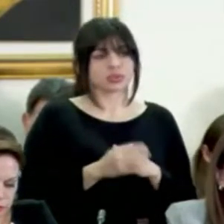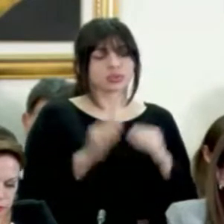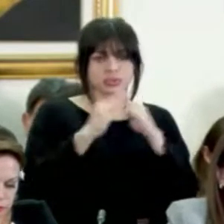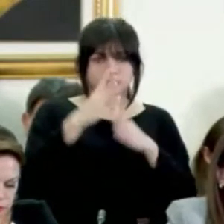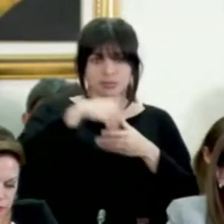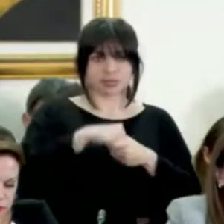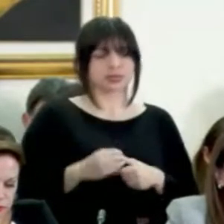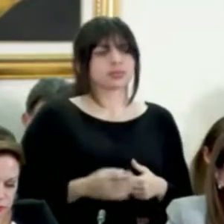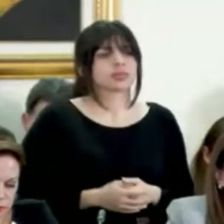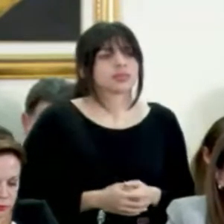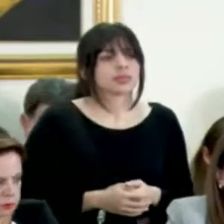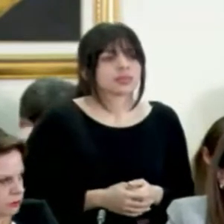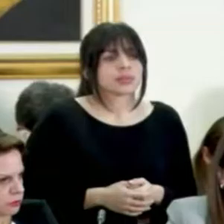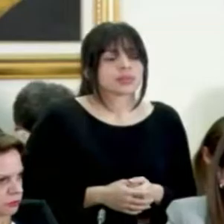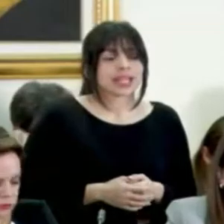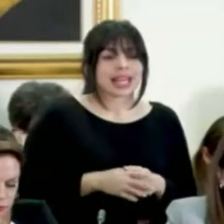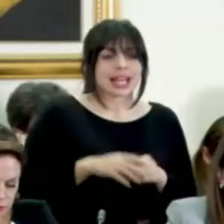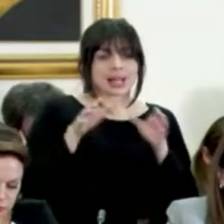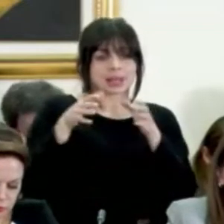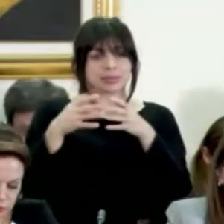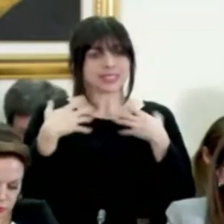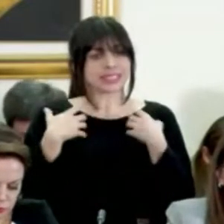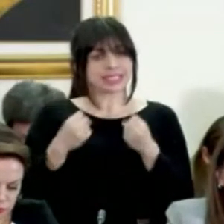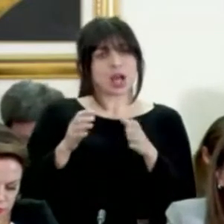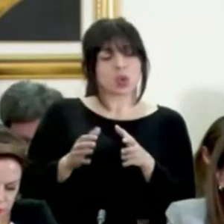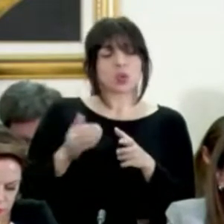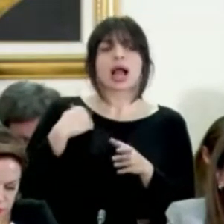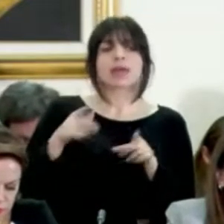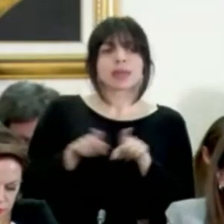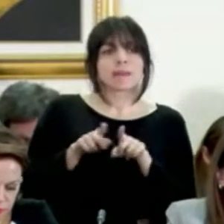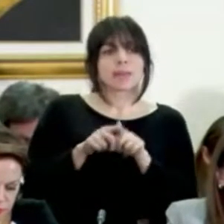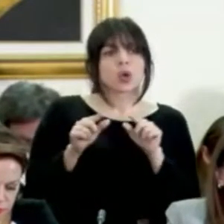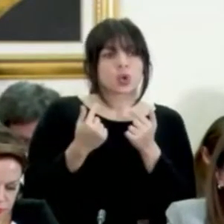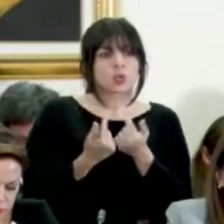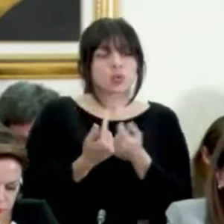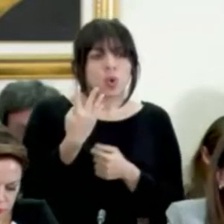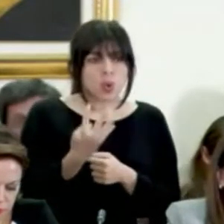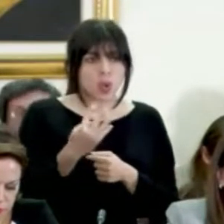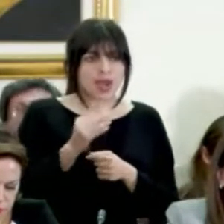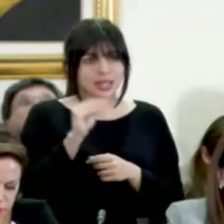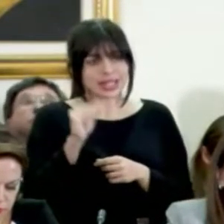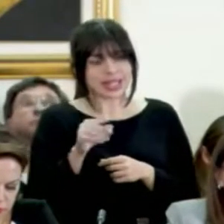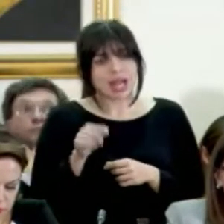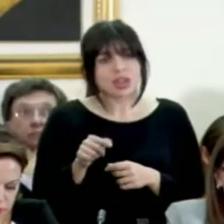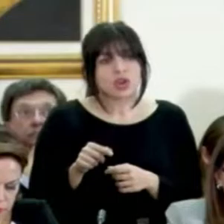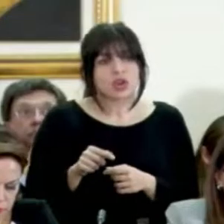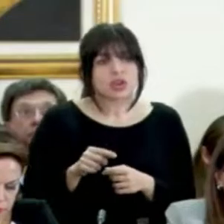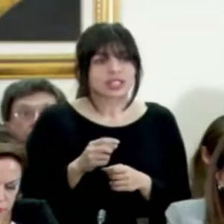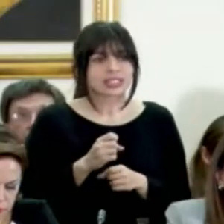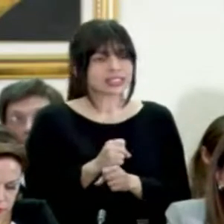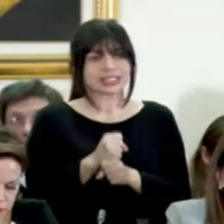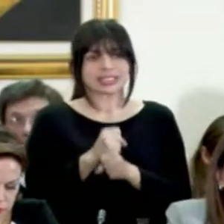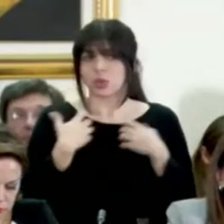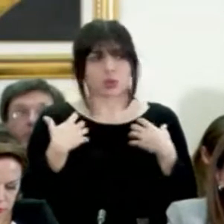hogares. En la dimensión de salud tenemos también un grupo de 4 indicadores que son sin seguro de